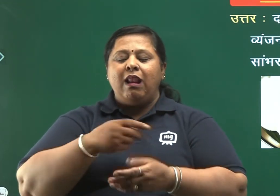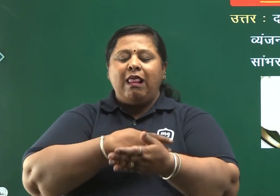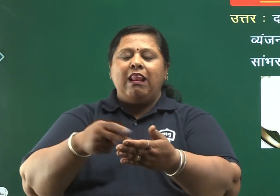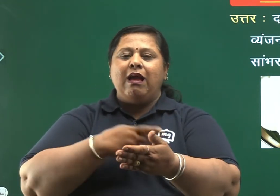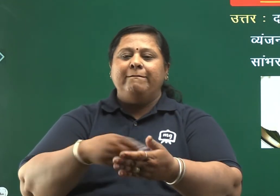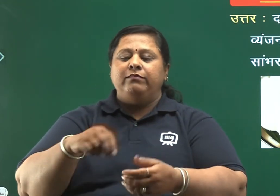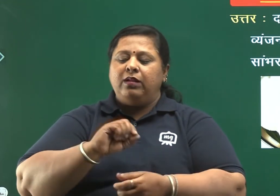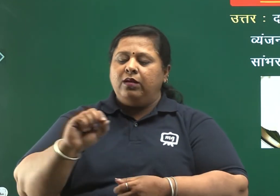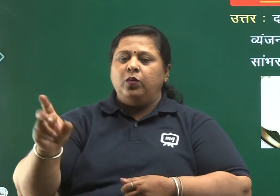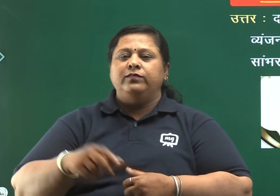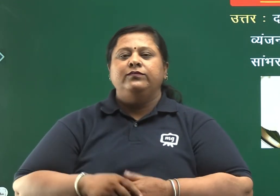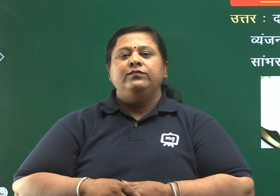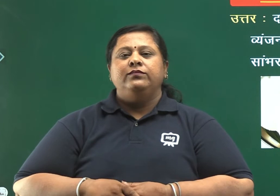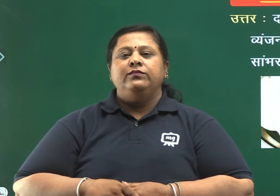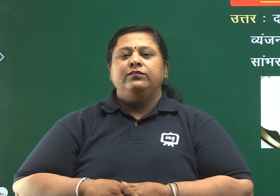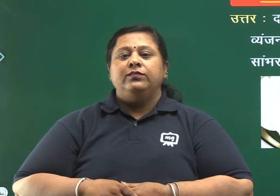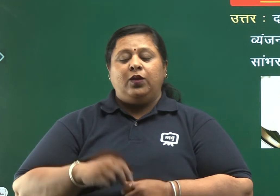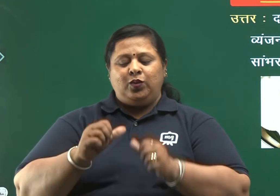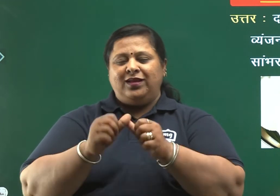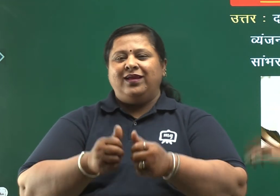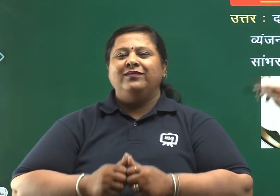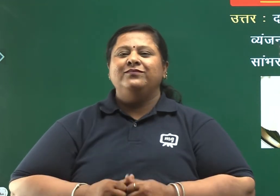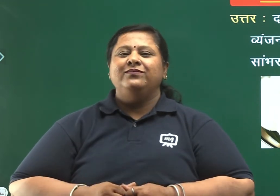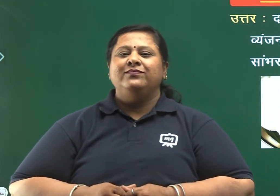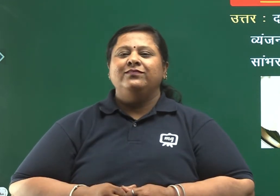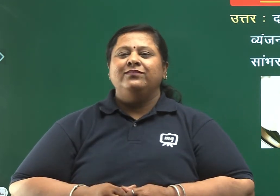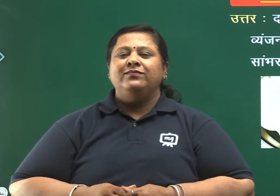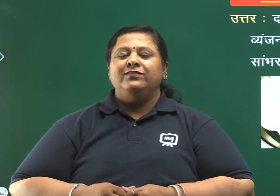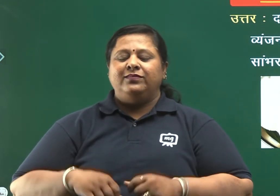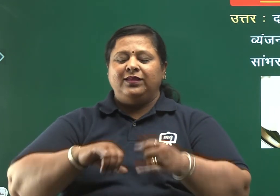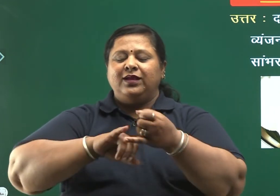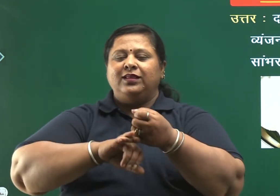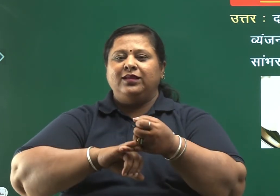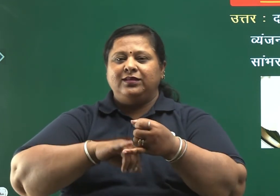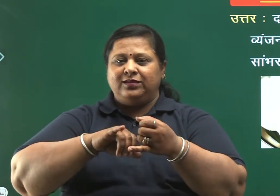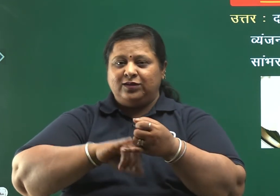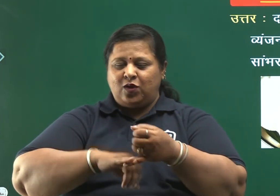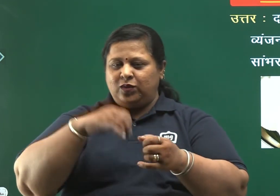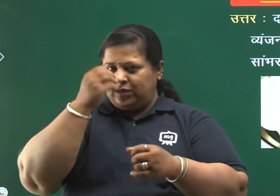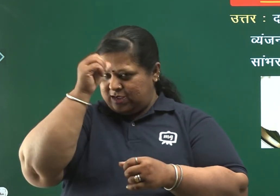नाम लिखिए। उत्तर है दक्षिण भारत के